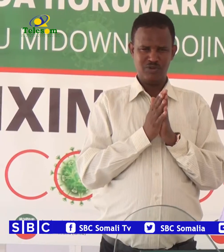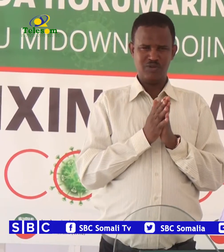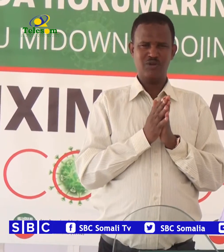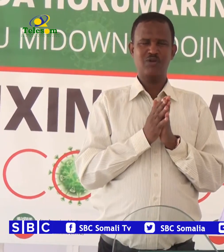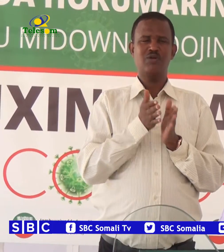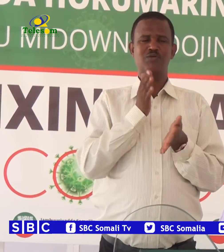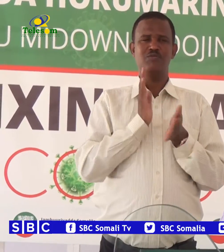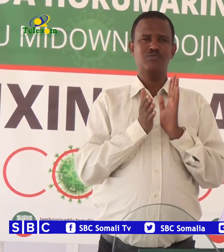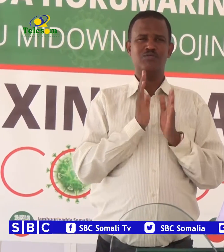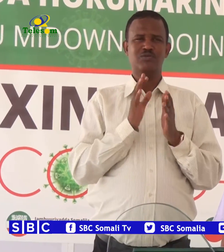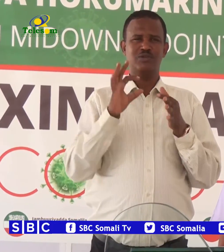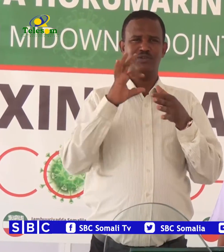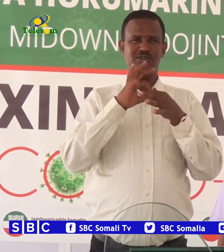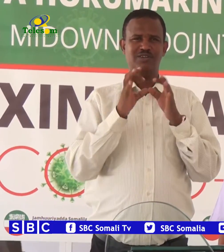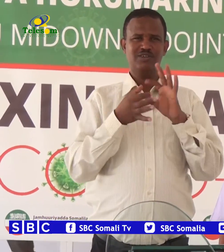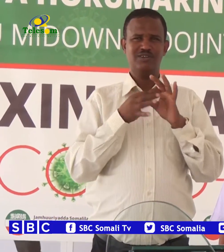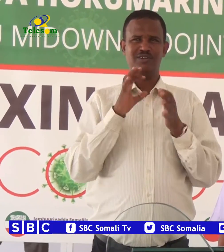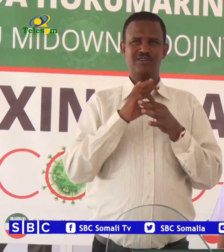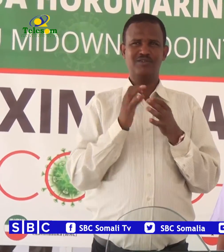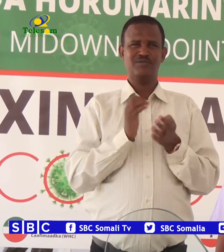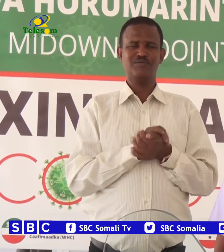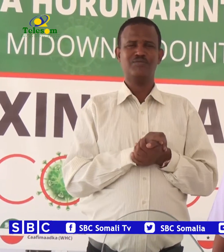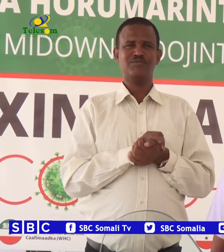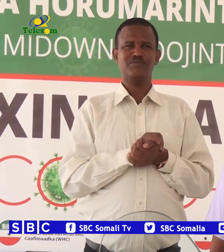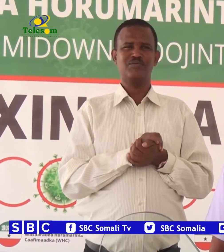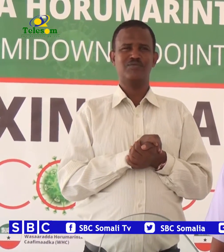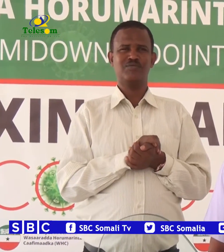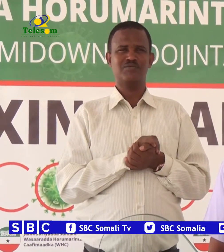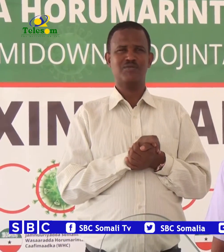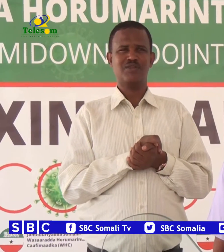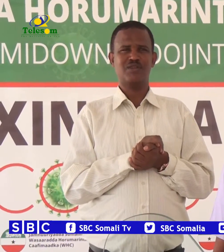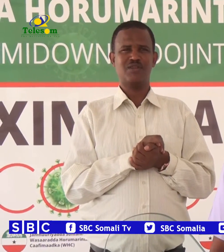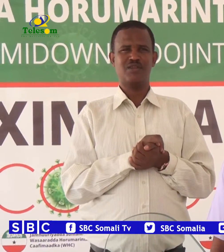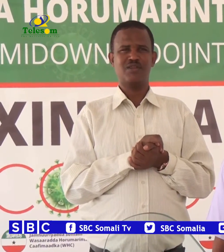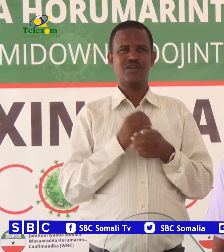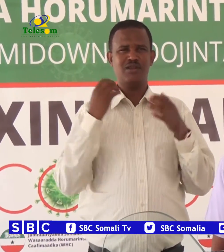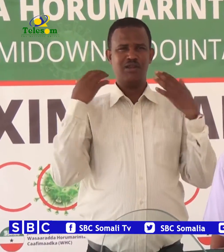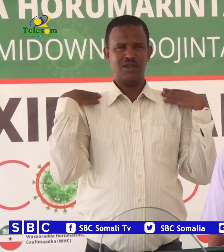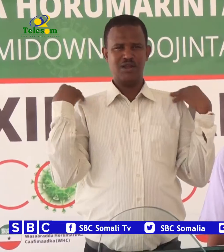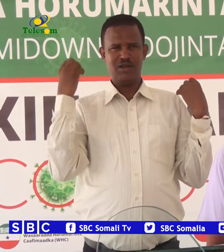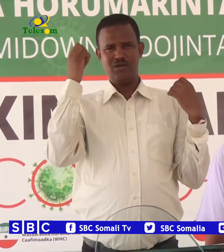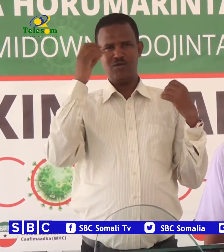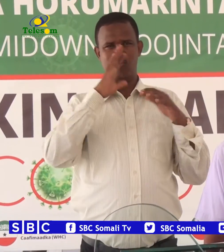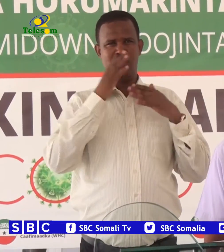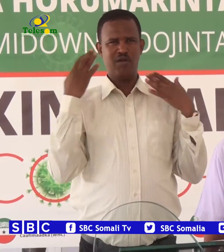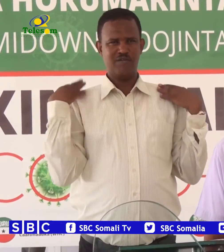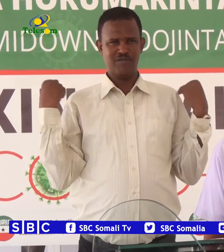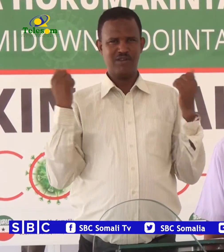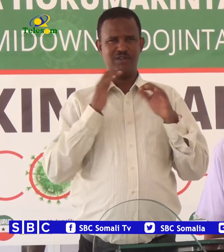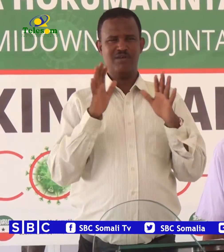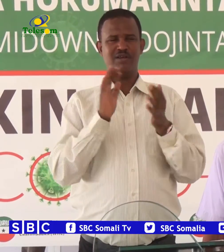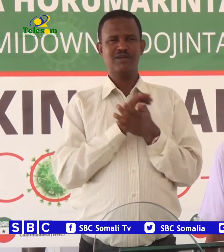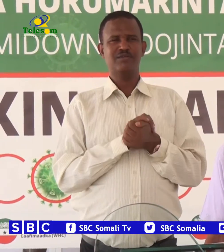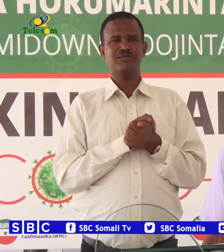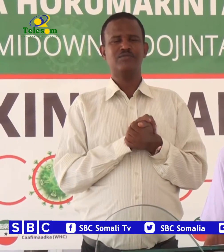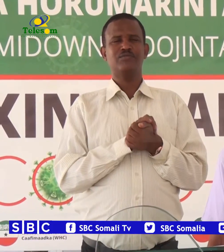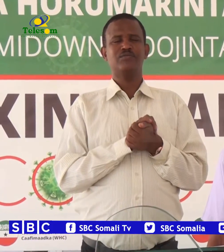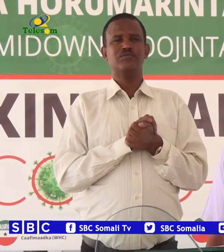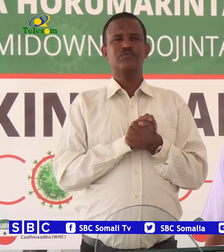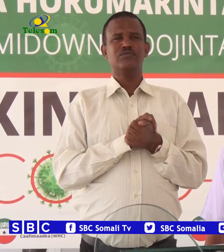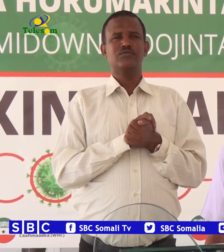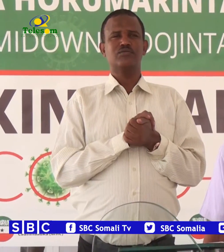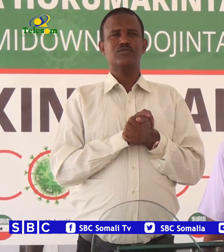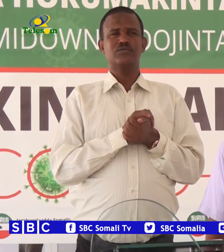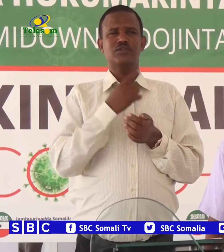دي لاحد لي حرقي عذرنا كما دعين ان الهي امكينين الهد عسا عطي